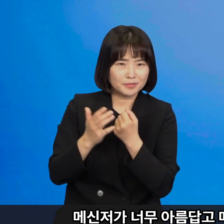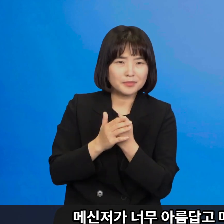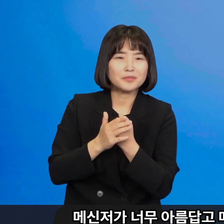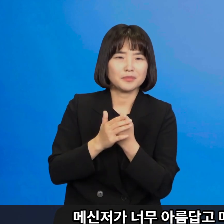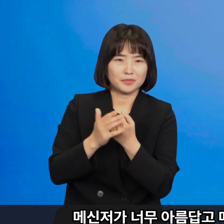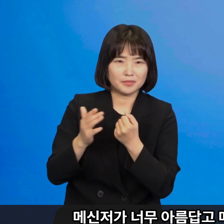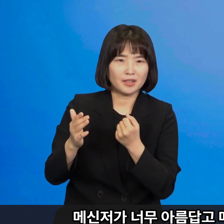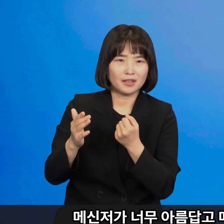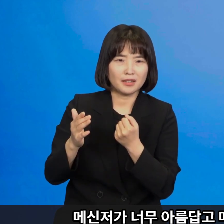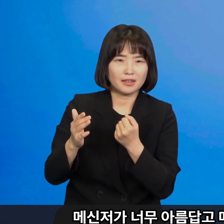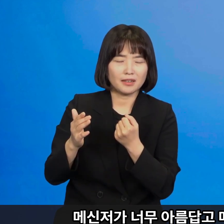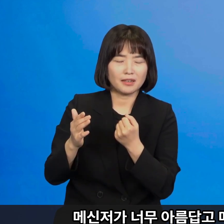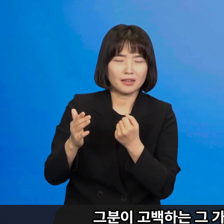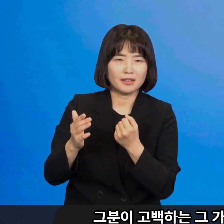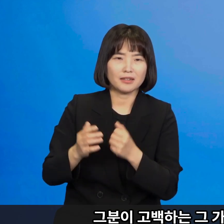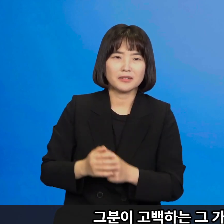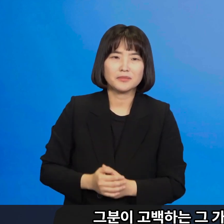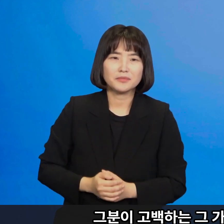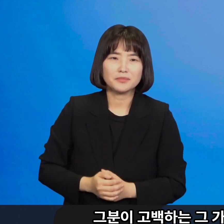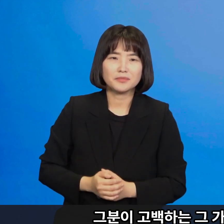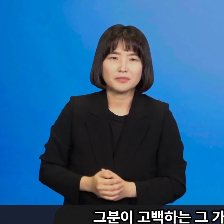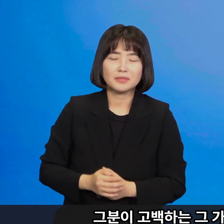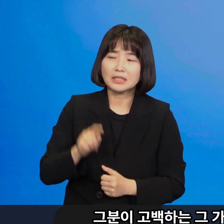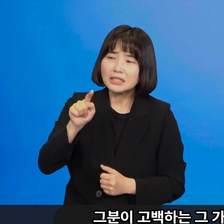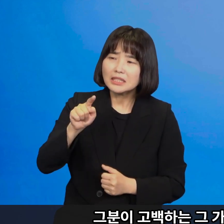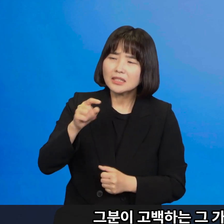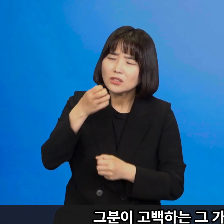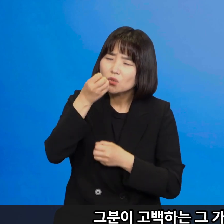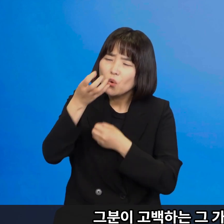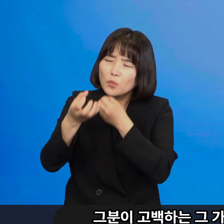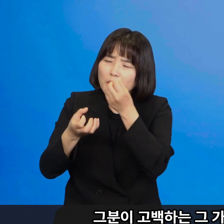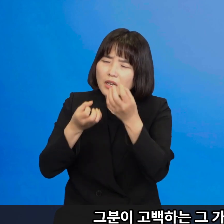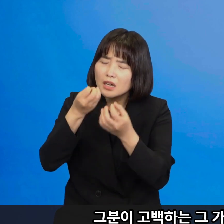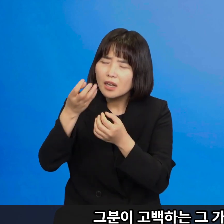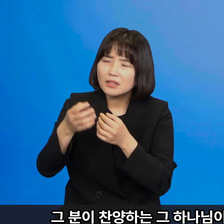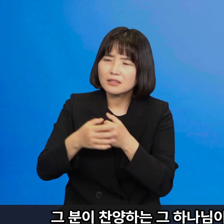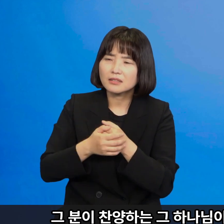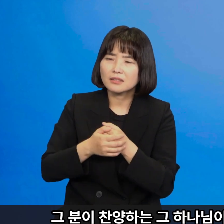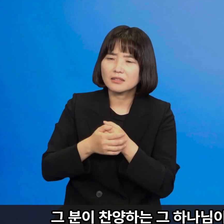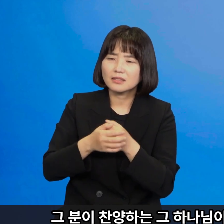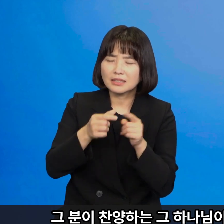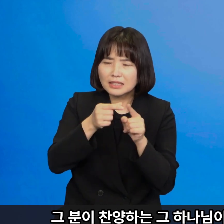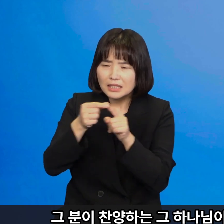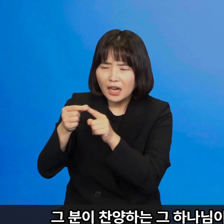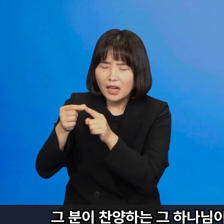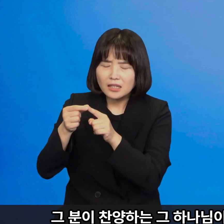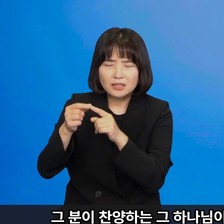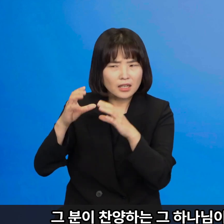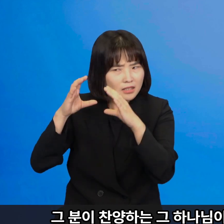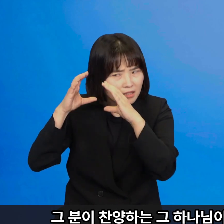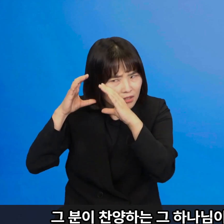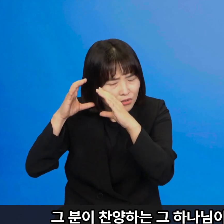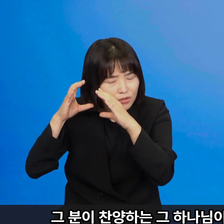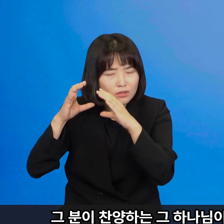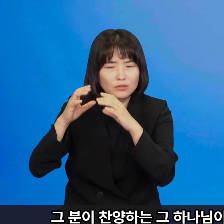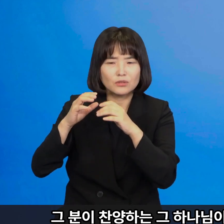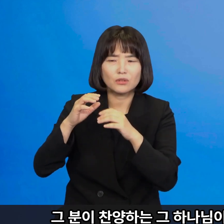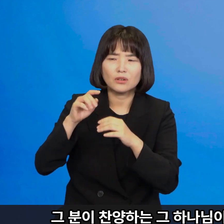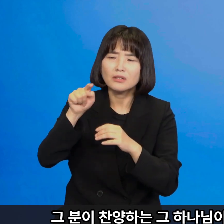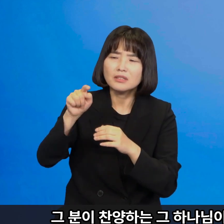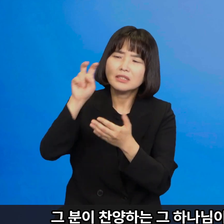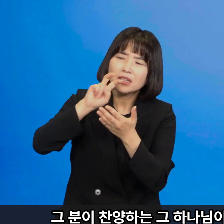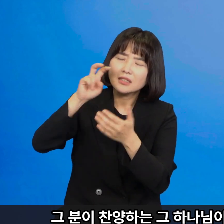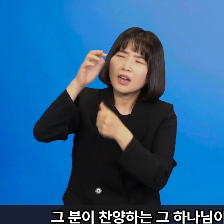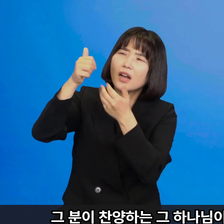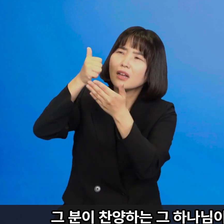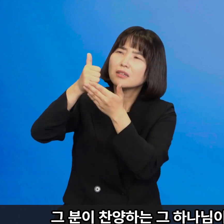아름답고 메신저가 너무 신뢰가 되니까 그분이 고백하는 그 가사에 귀를 기울이게 되고 그분이 찬양하는 그 하나님이 누구신지가 궁금해지는